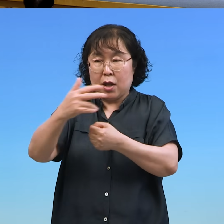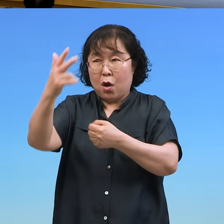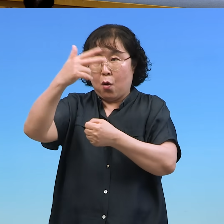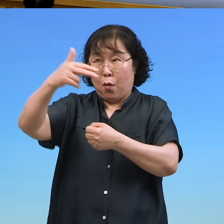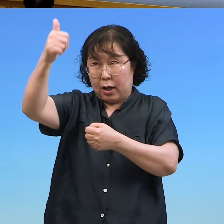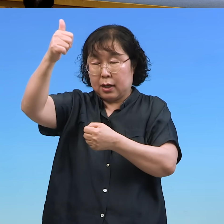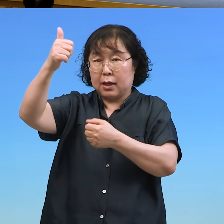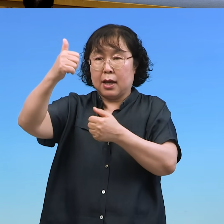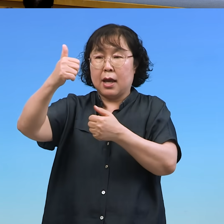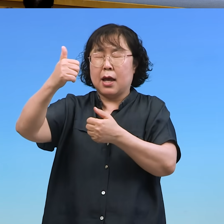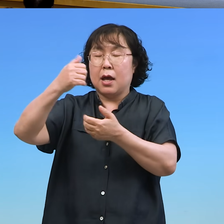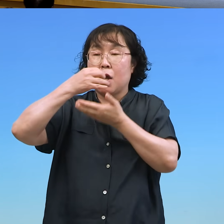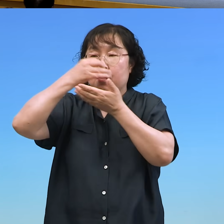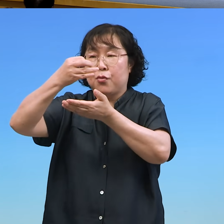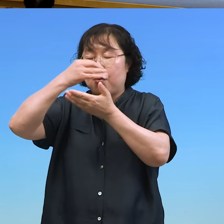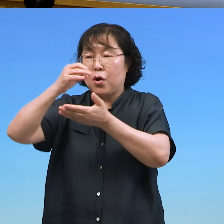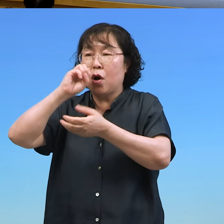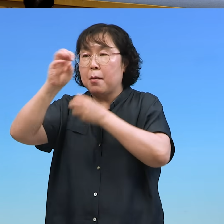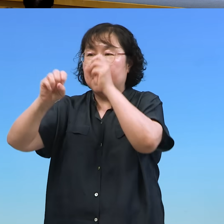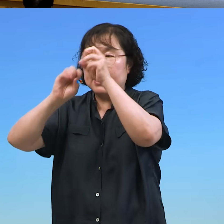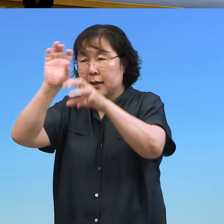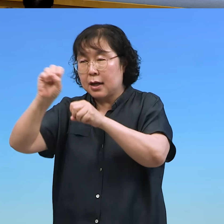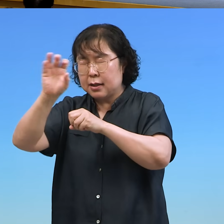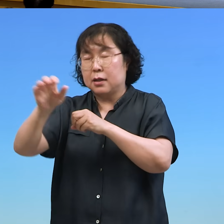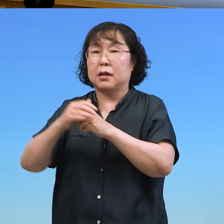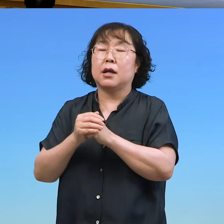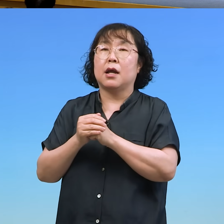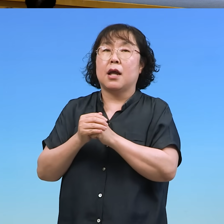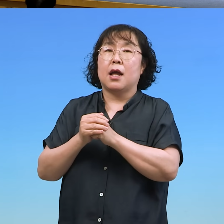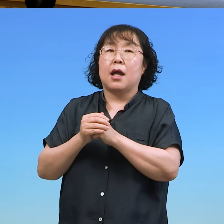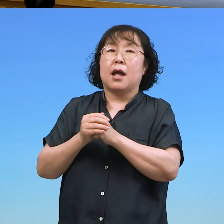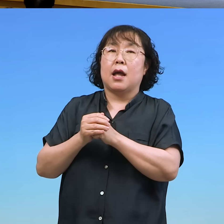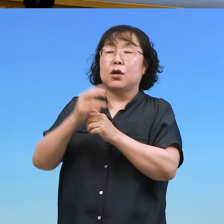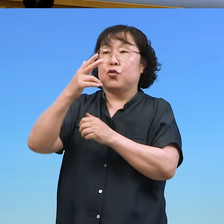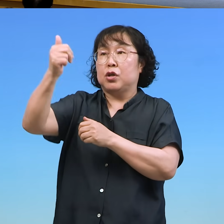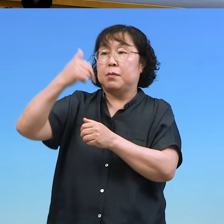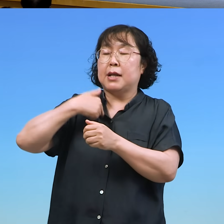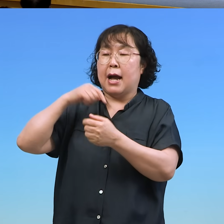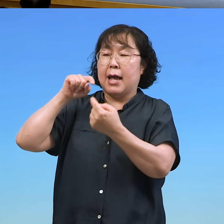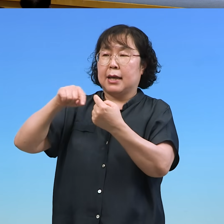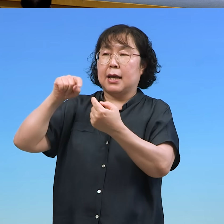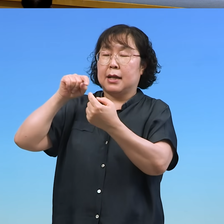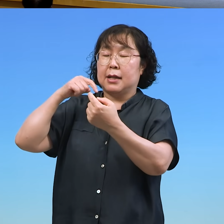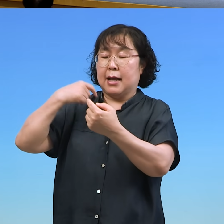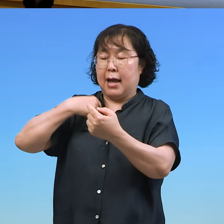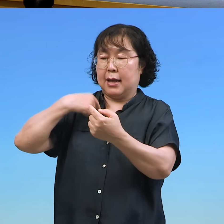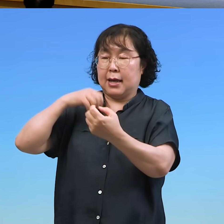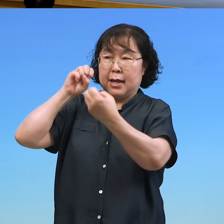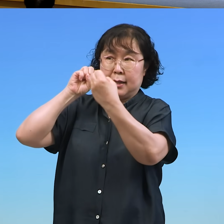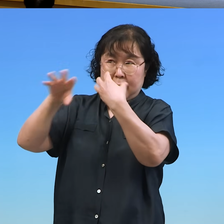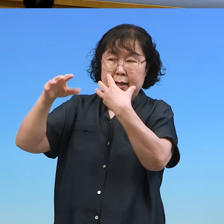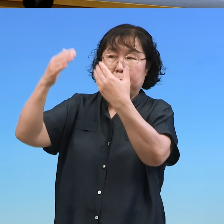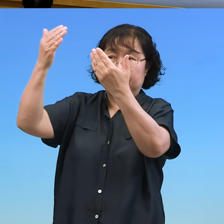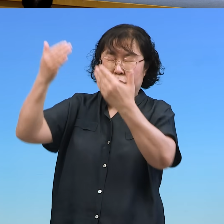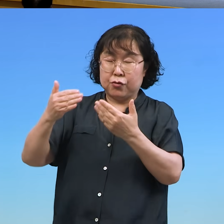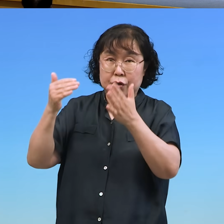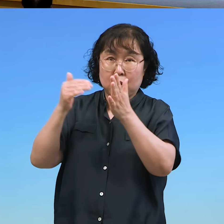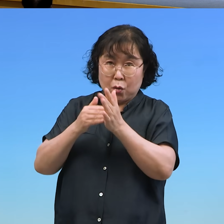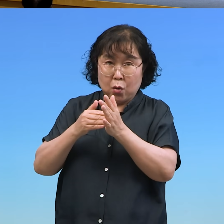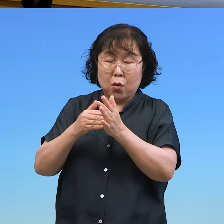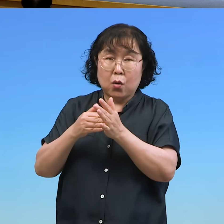고난으로 말미암아 여호와께 불러 아뢰었더니 주께서 내게 대답하셨고 내가 스올의